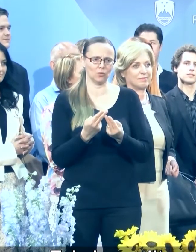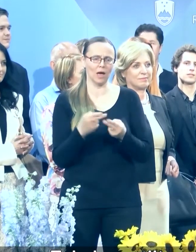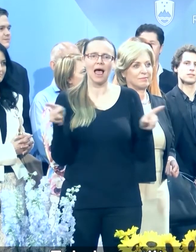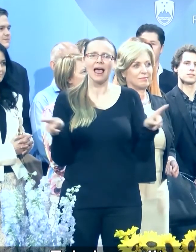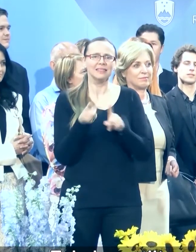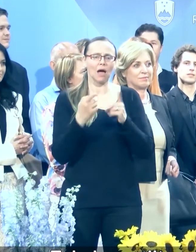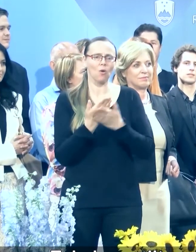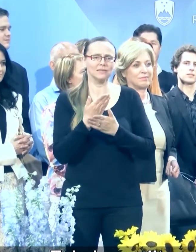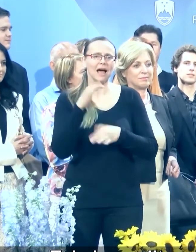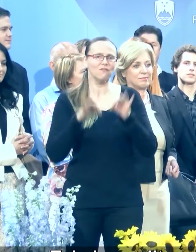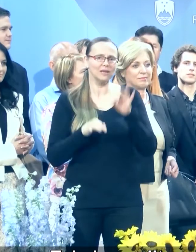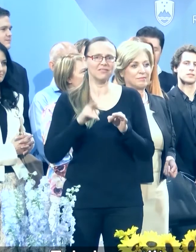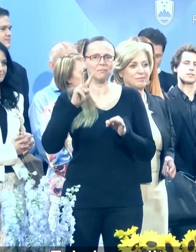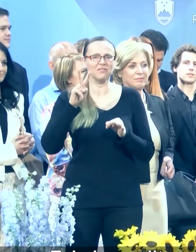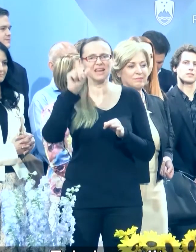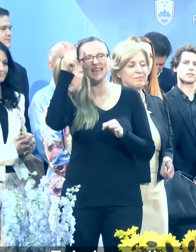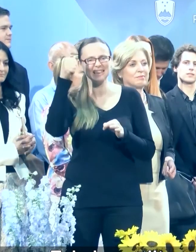v Indijski nacionalni kongres